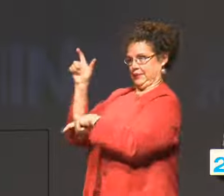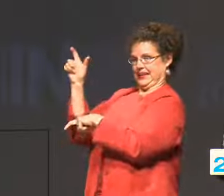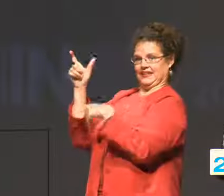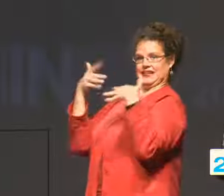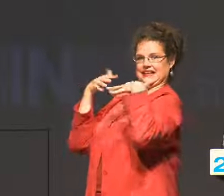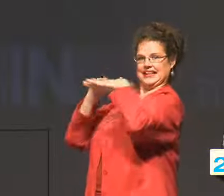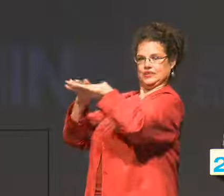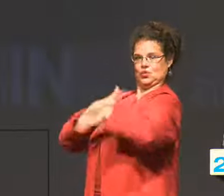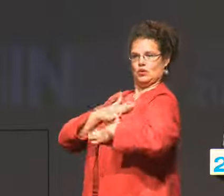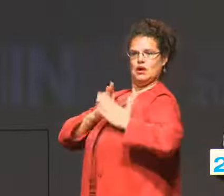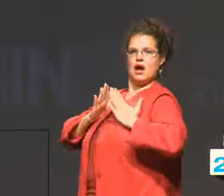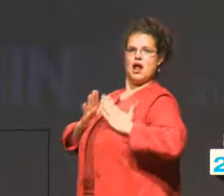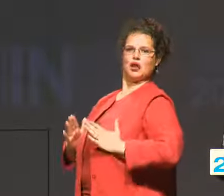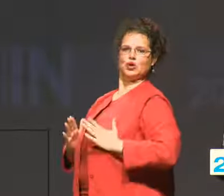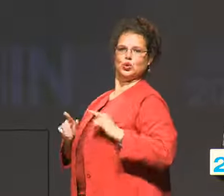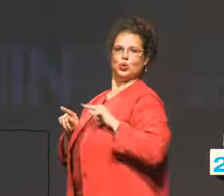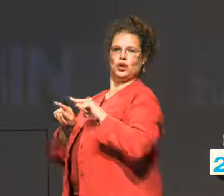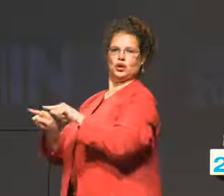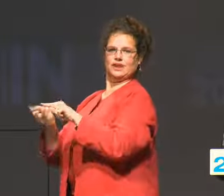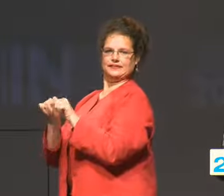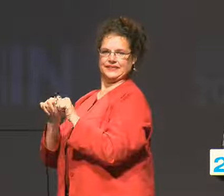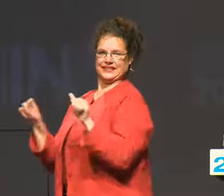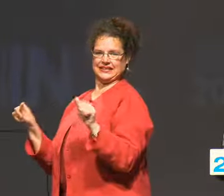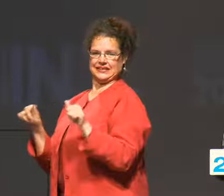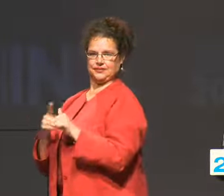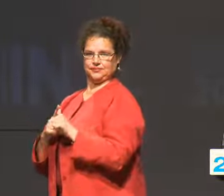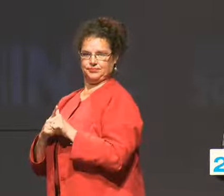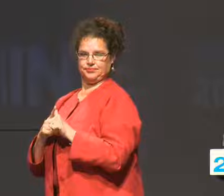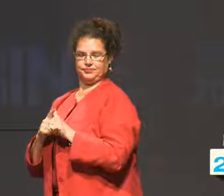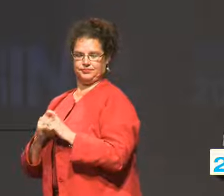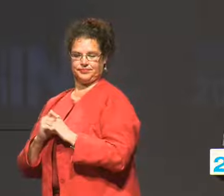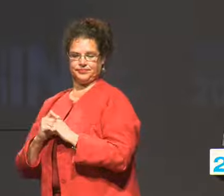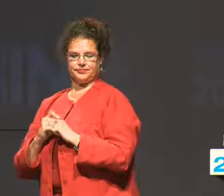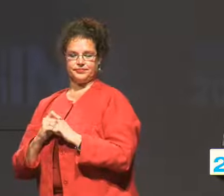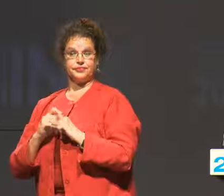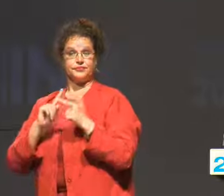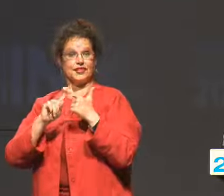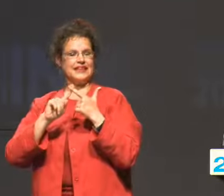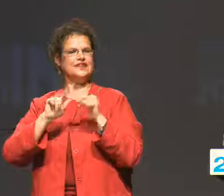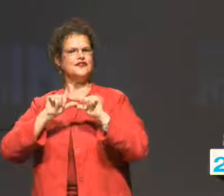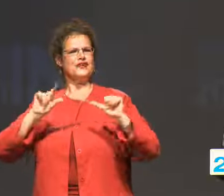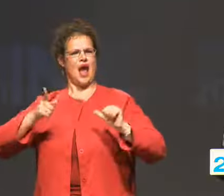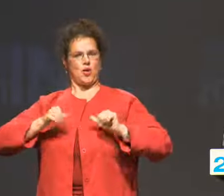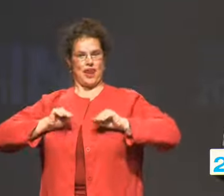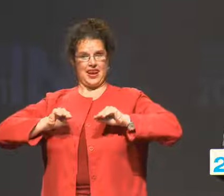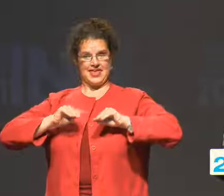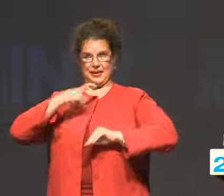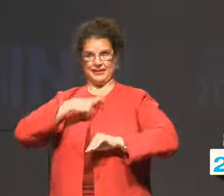betrachtet. Nein, es braucht da verschiedene Kriterien. Es ist in erster Linie eine Haltungsfrage.